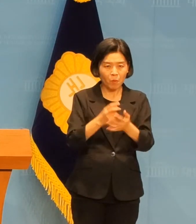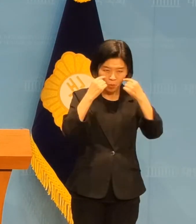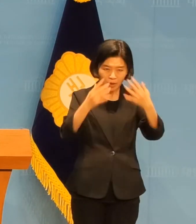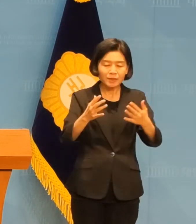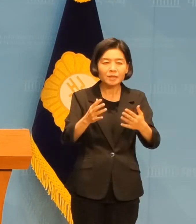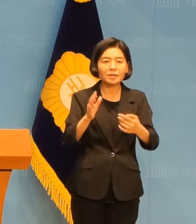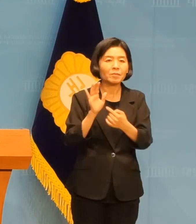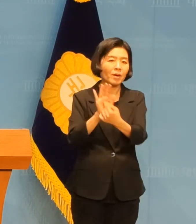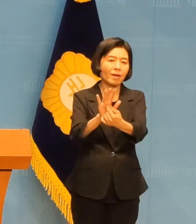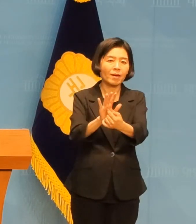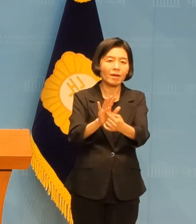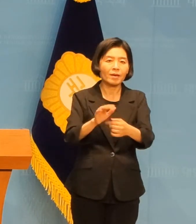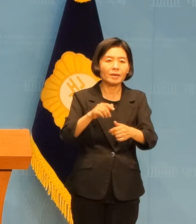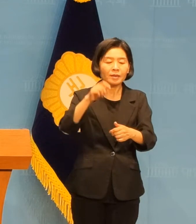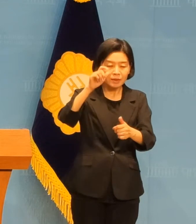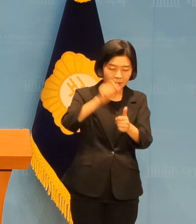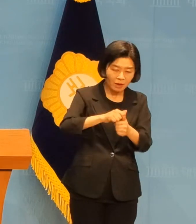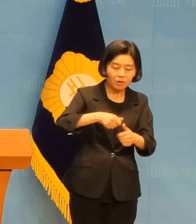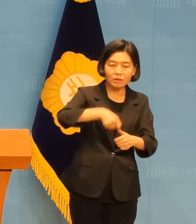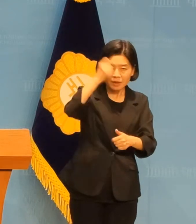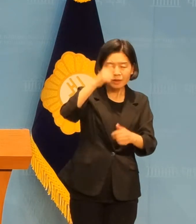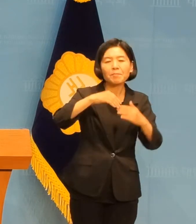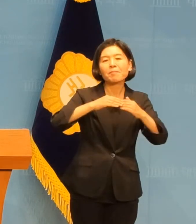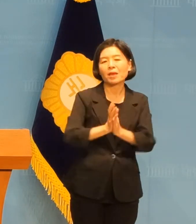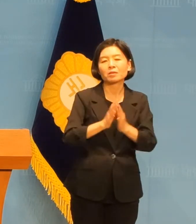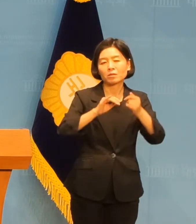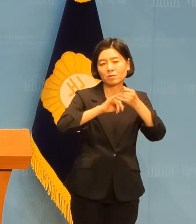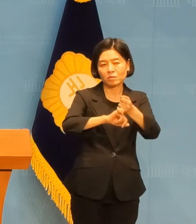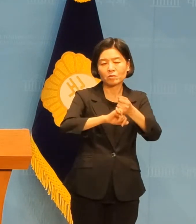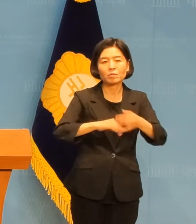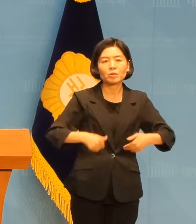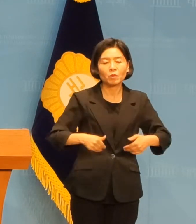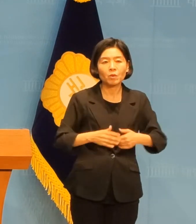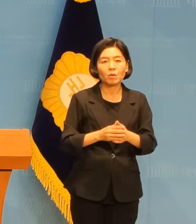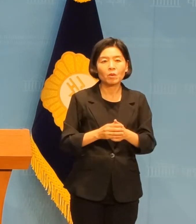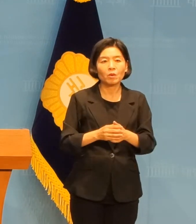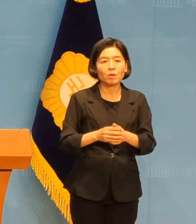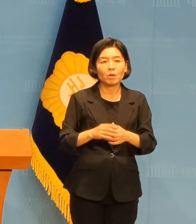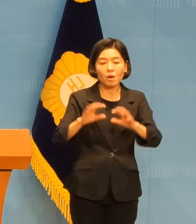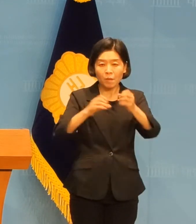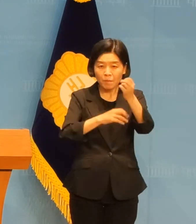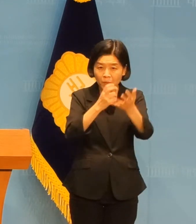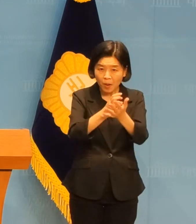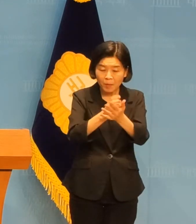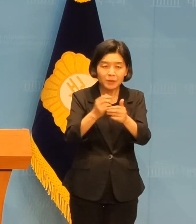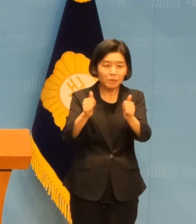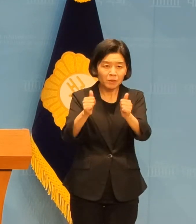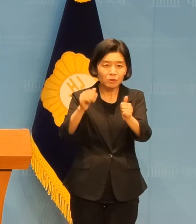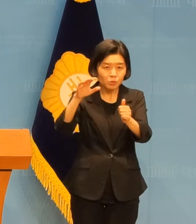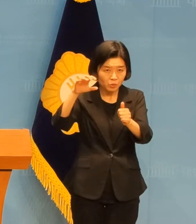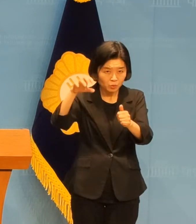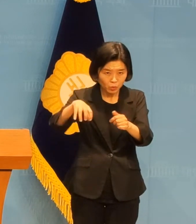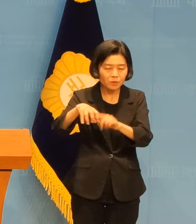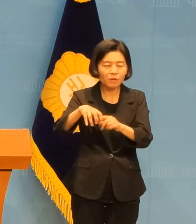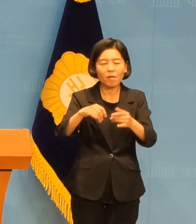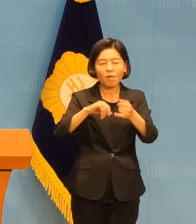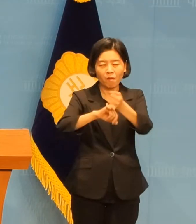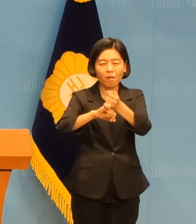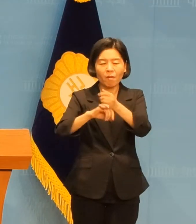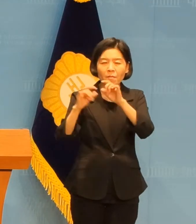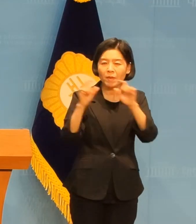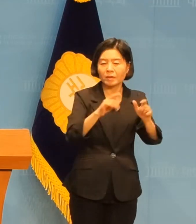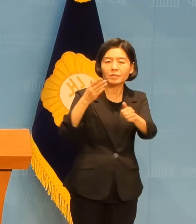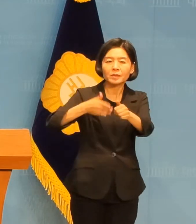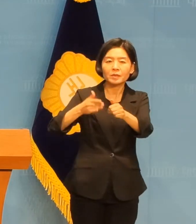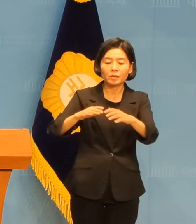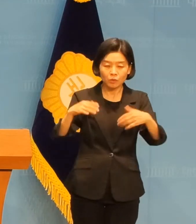할 때입니다. 헌법재판소는 사형제 위헌 여부를 더 이상 지체 없이 판단해야 하며 국회와 정부